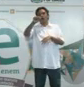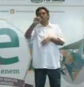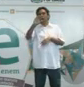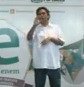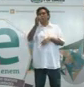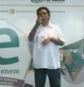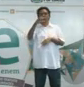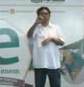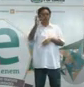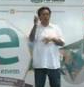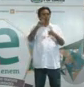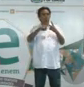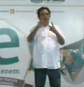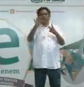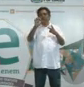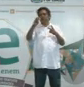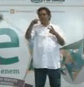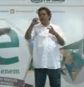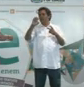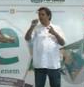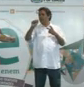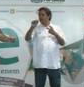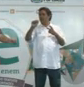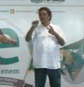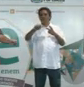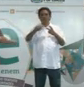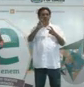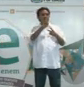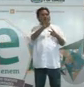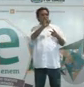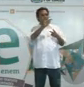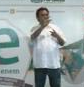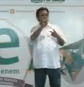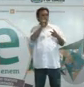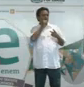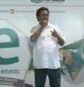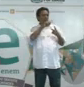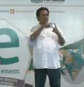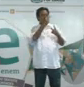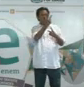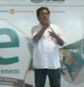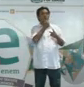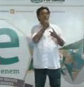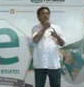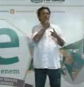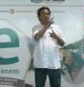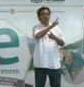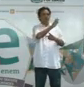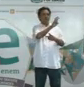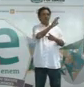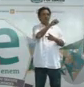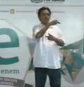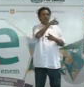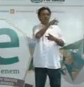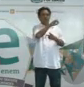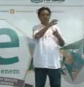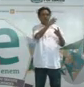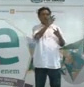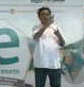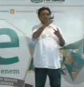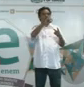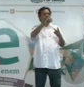macho e fêmea. Então eu tenho uma fêmea, Rita Baiana, e 2 machos, Jerônimo e Firmo.